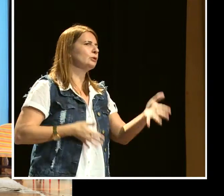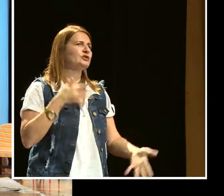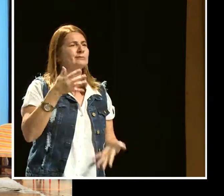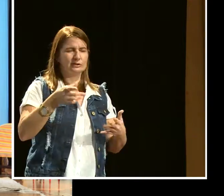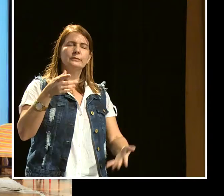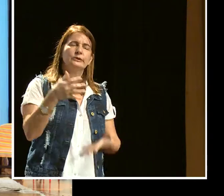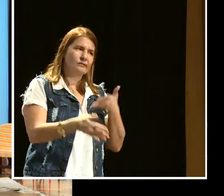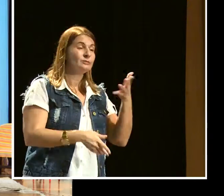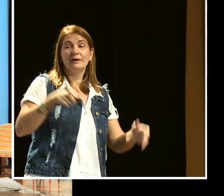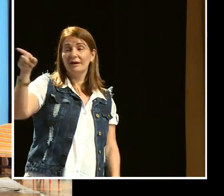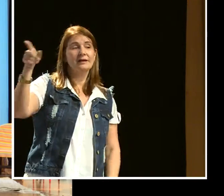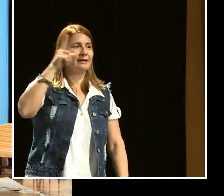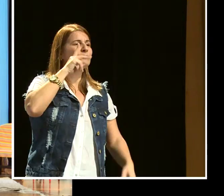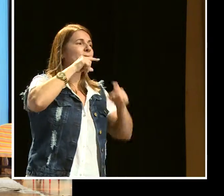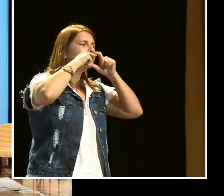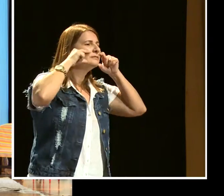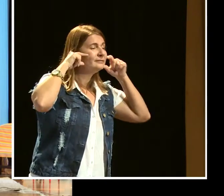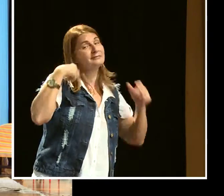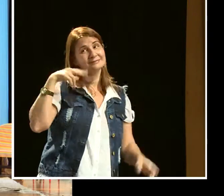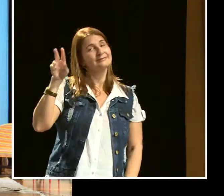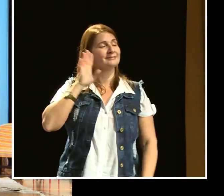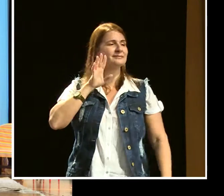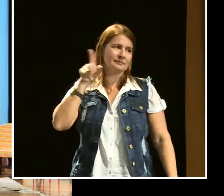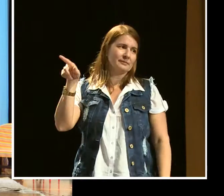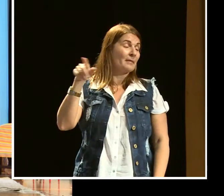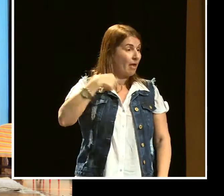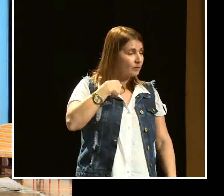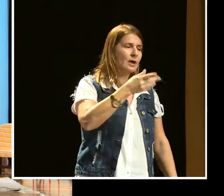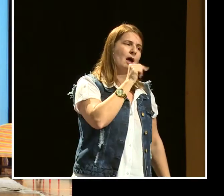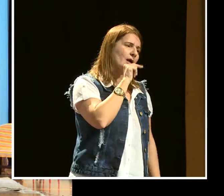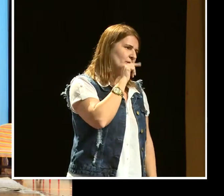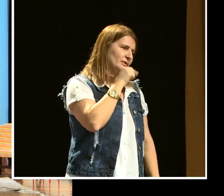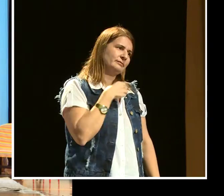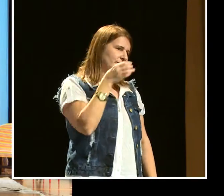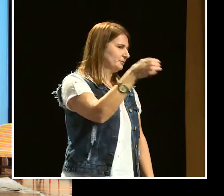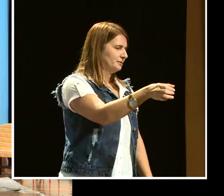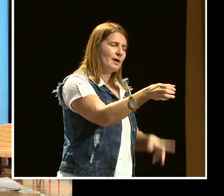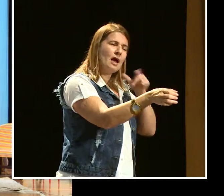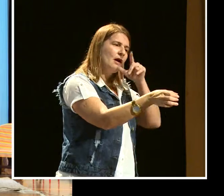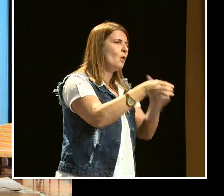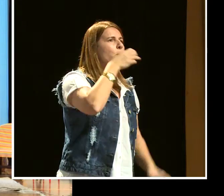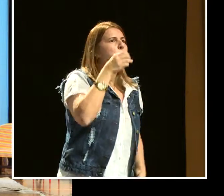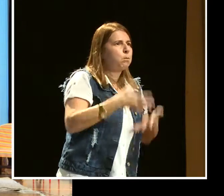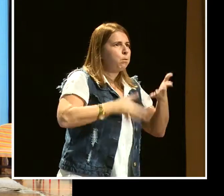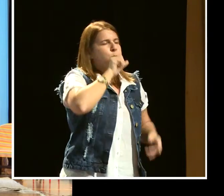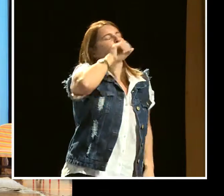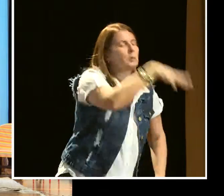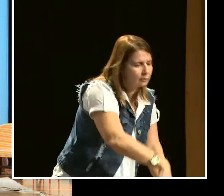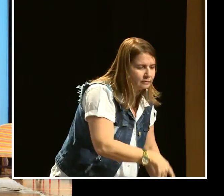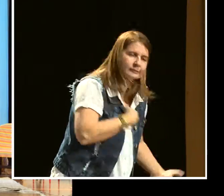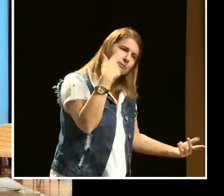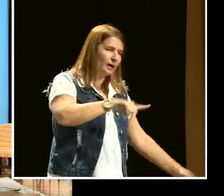muito apáticos a essa questão na língua de sinais, essa estrutura da língua. Quando a Ana Regina falou a questão